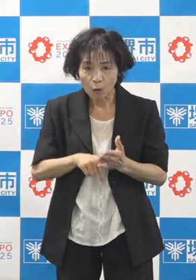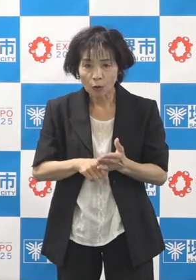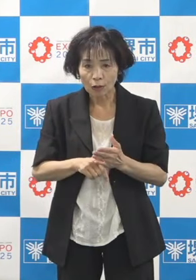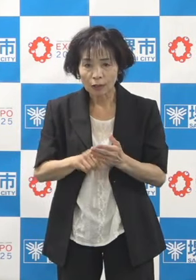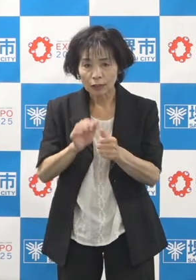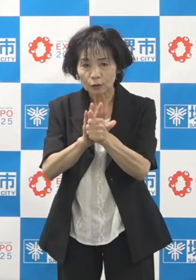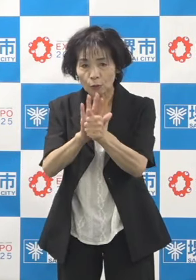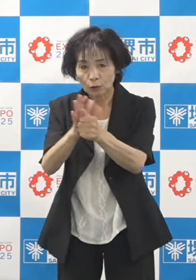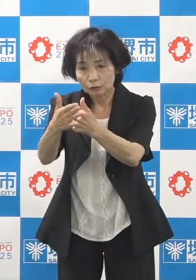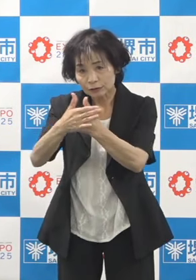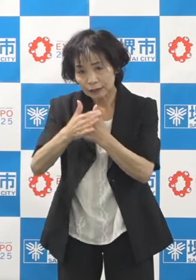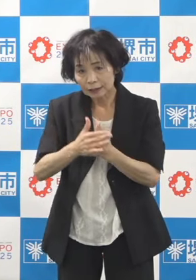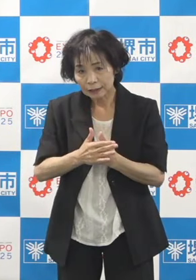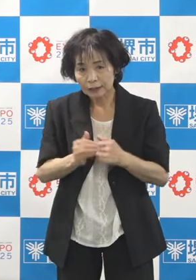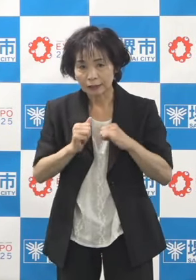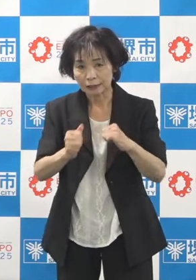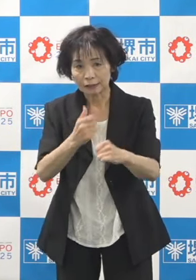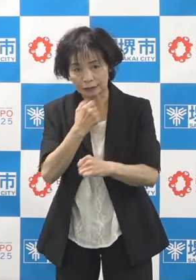っています。